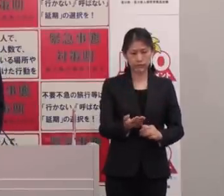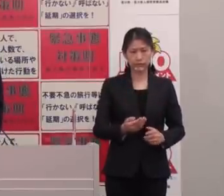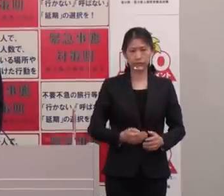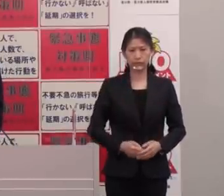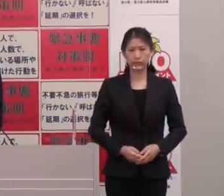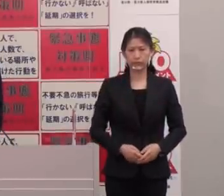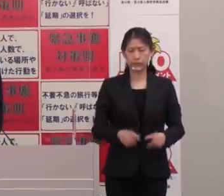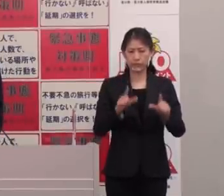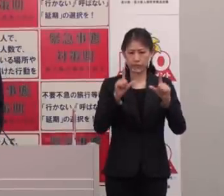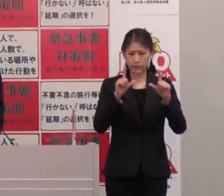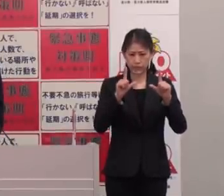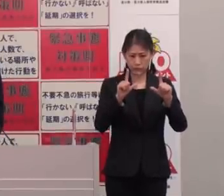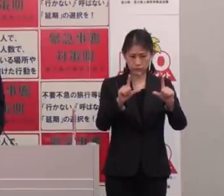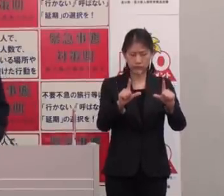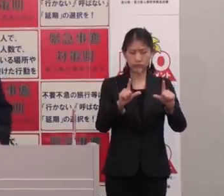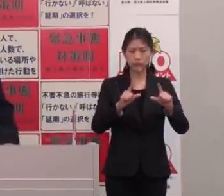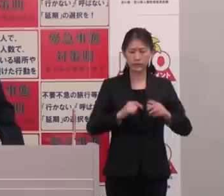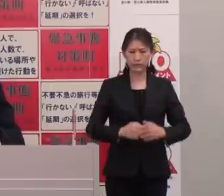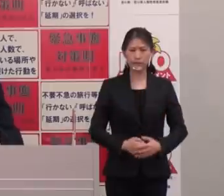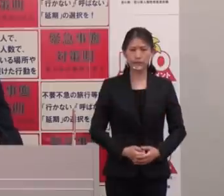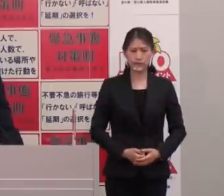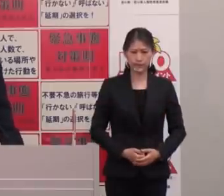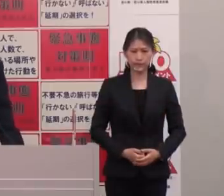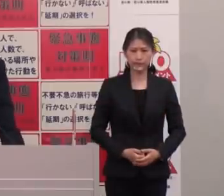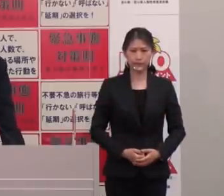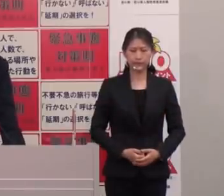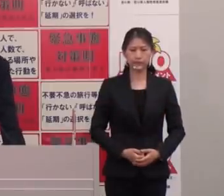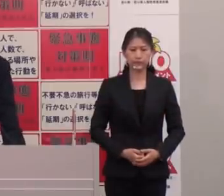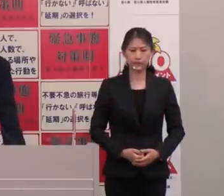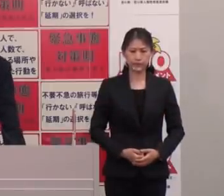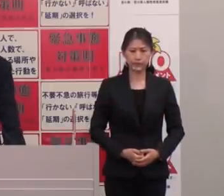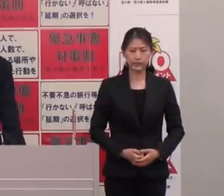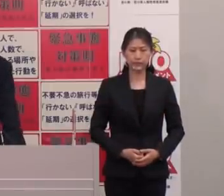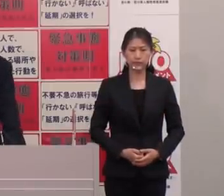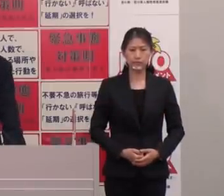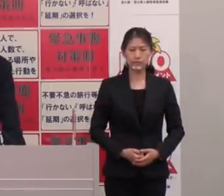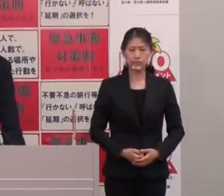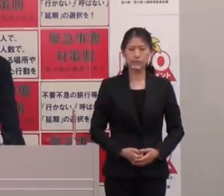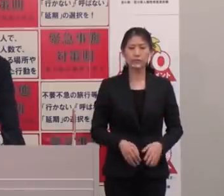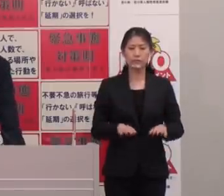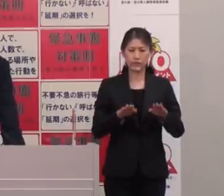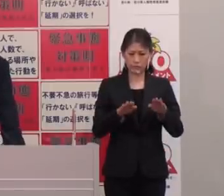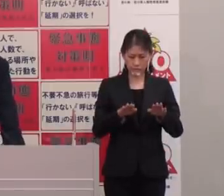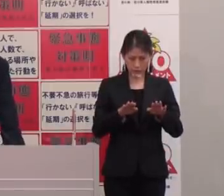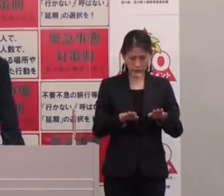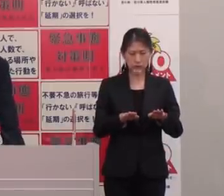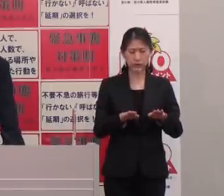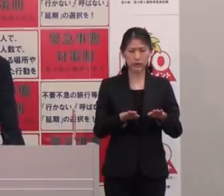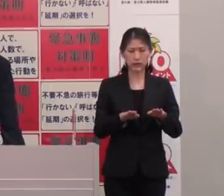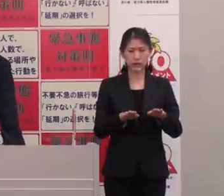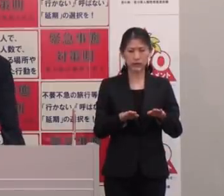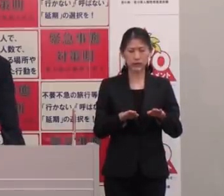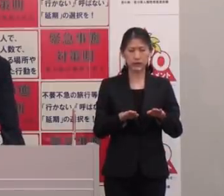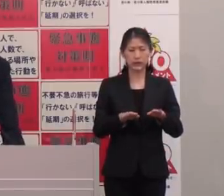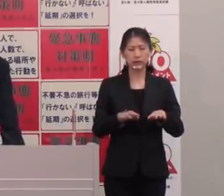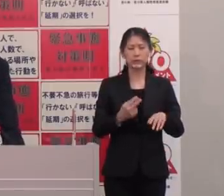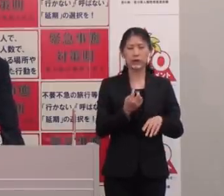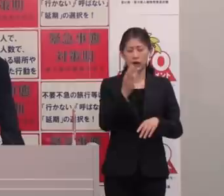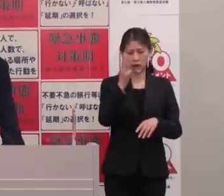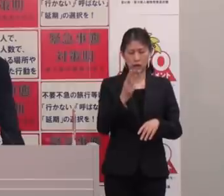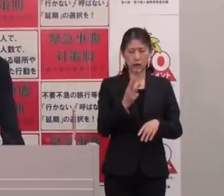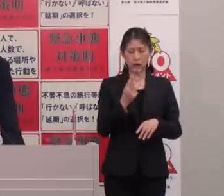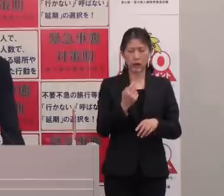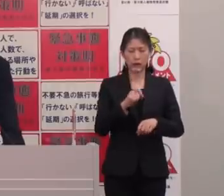まん延防止重点措置のお話ですけれども、まあ、現在非常に厳しい状況、全国で